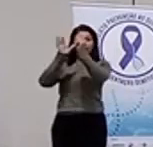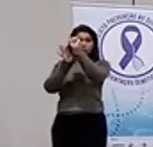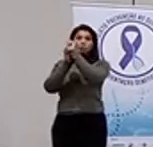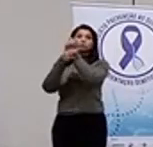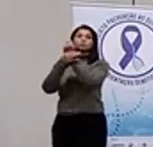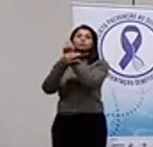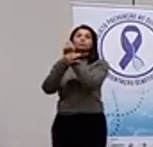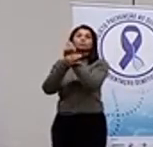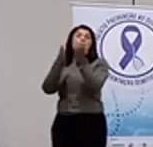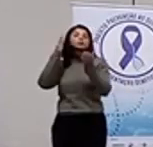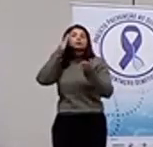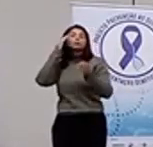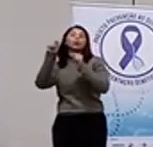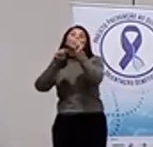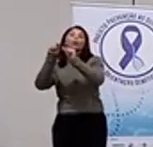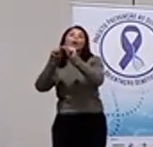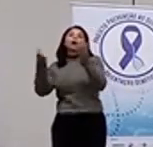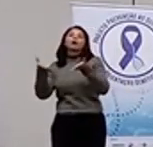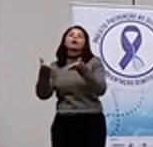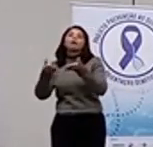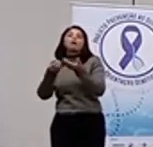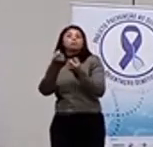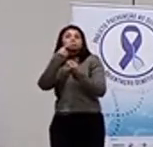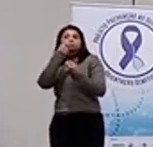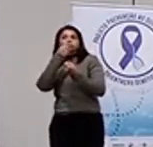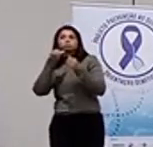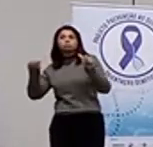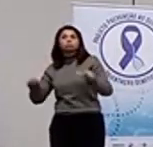se ele realmente funciona. Você já não viu